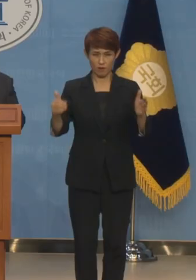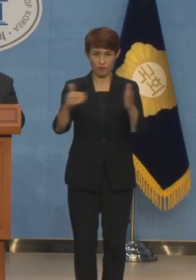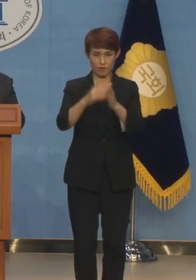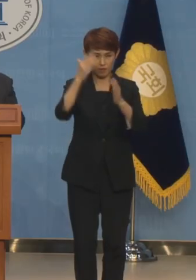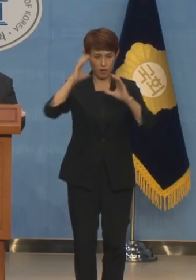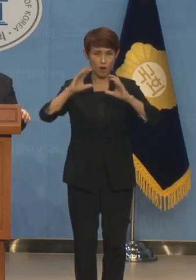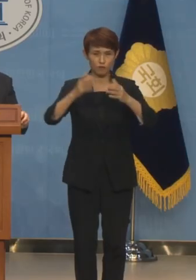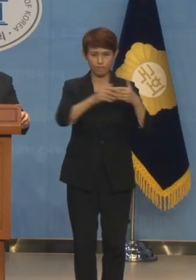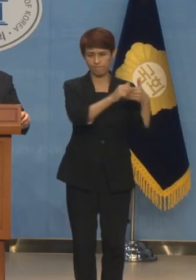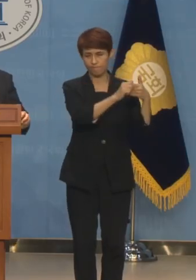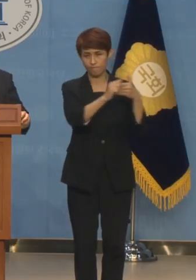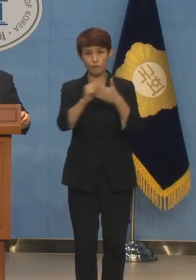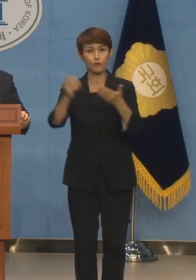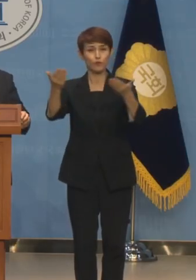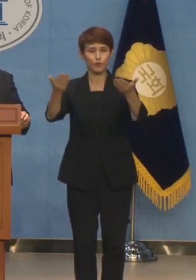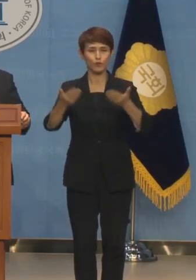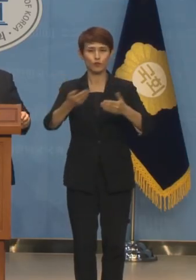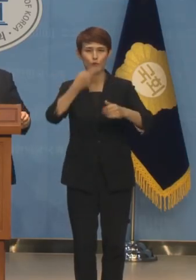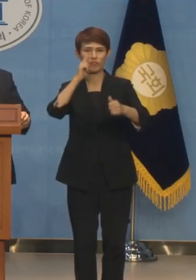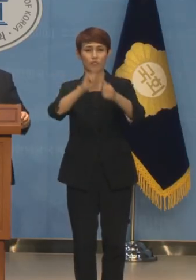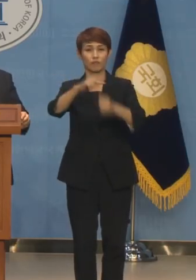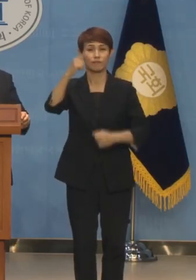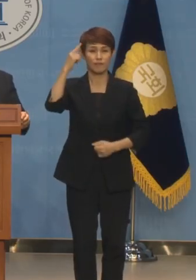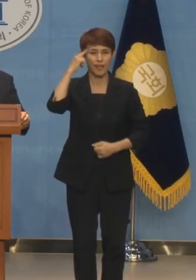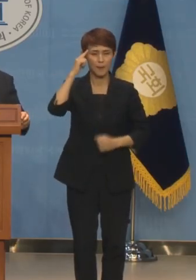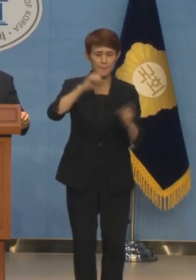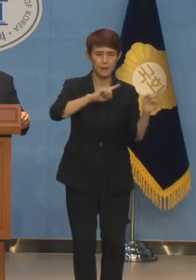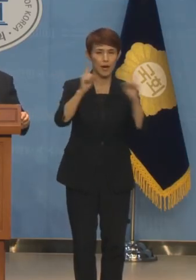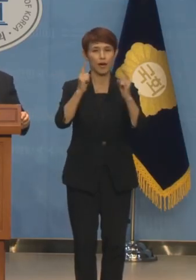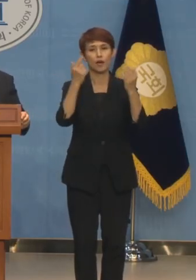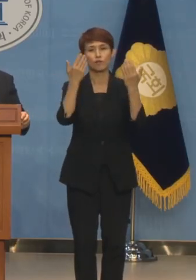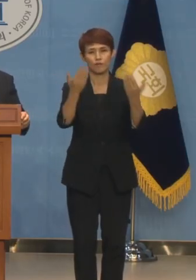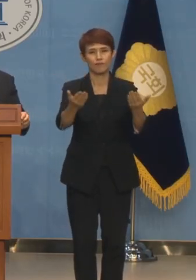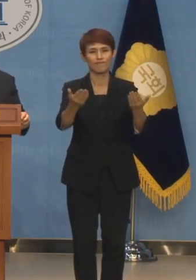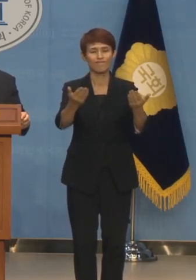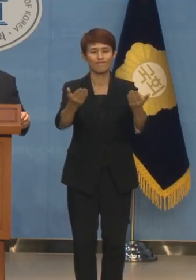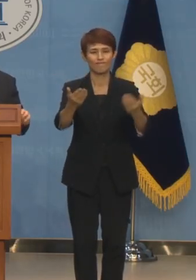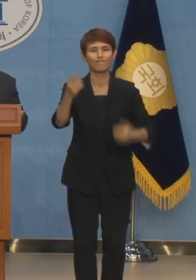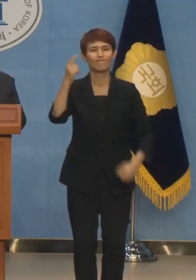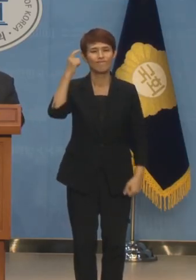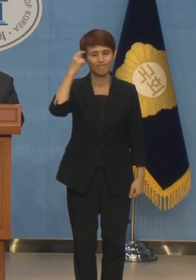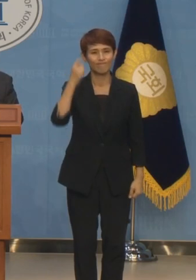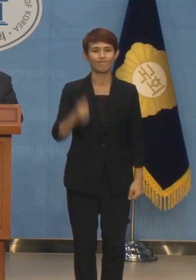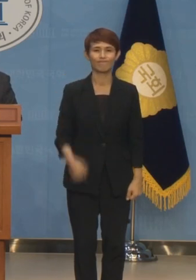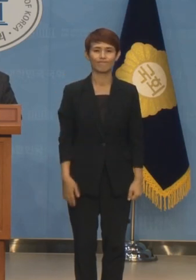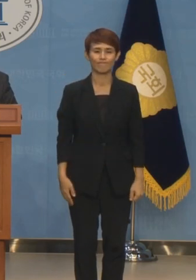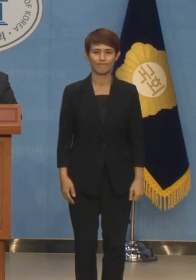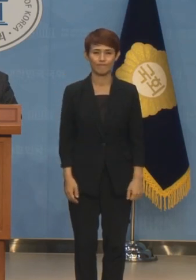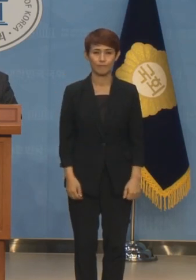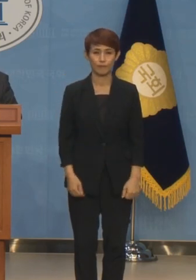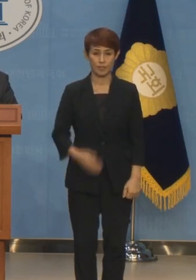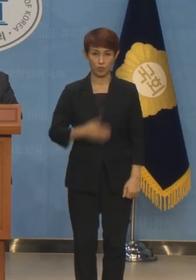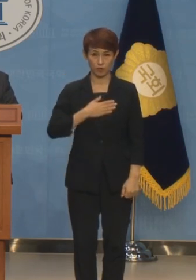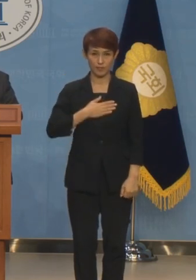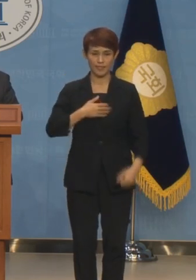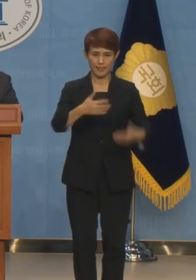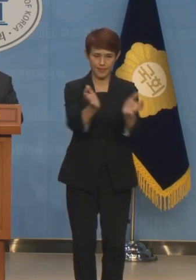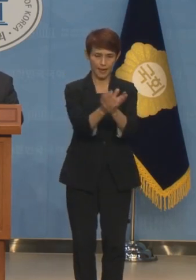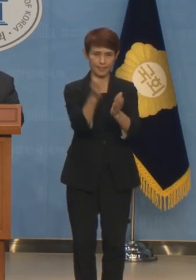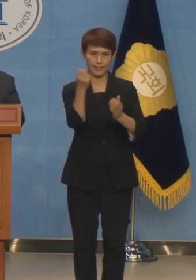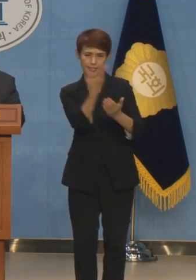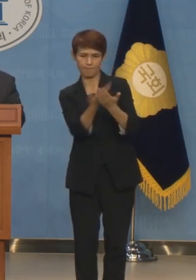대한민국을 이끌어온 도전의식을 일깨울 수 있으시라고 확신합니다. 저는 당을